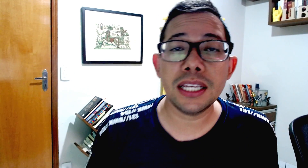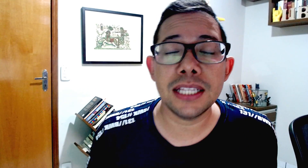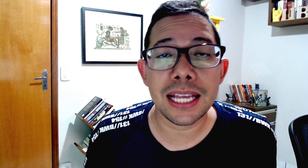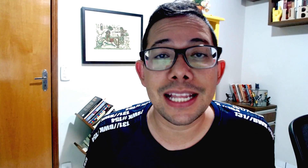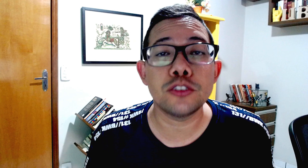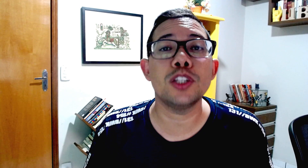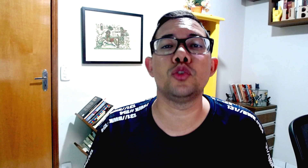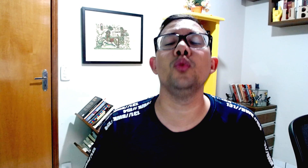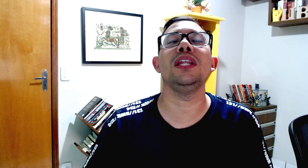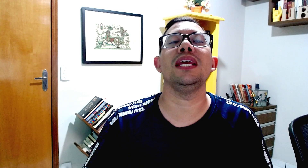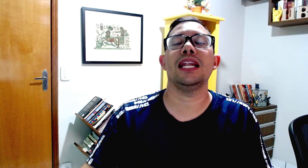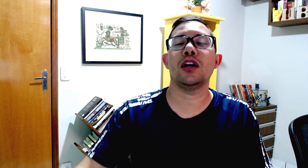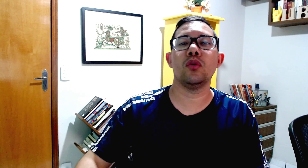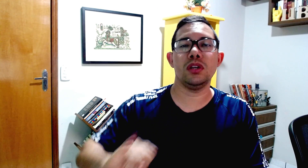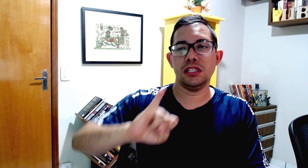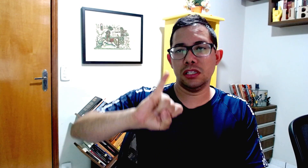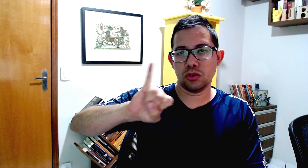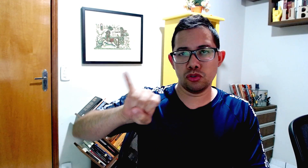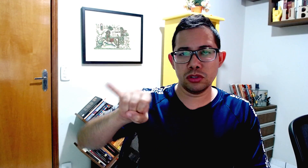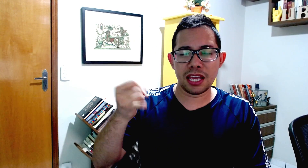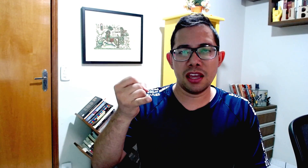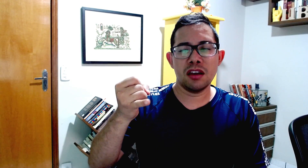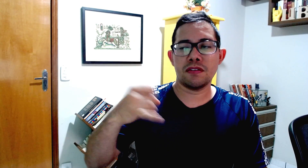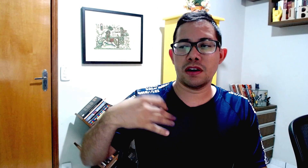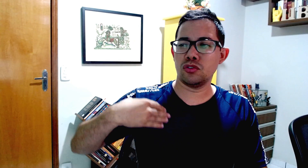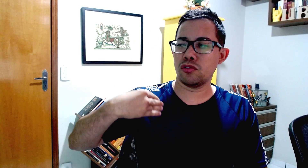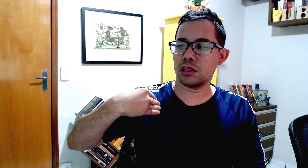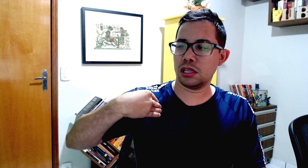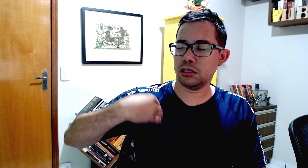ideia da sua túnica, né, colorida. Então, José faz o J.